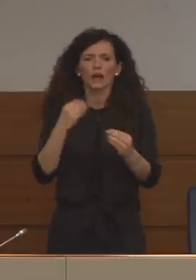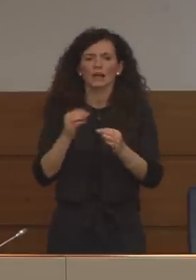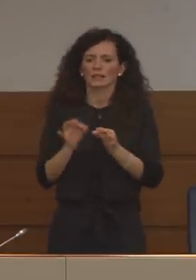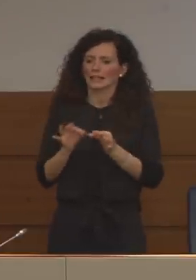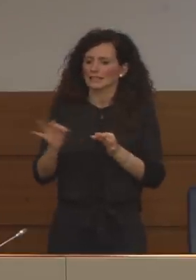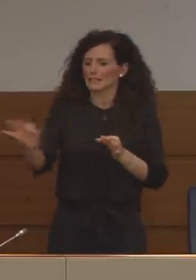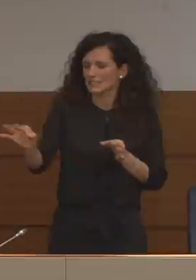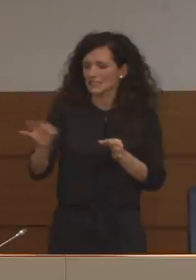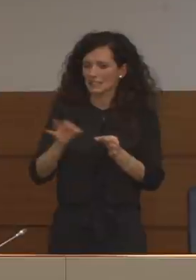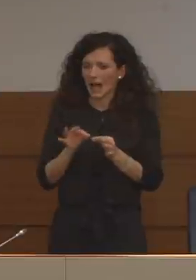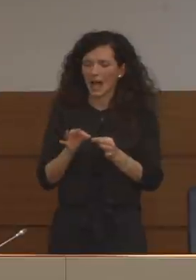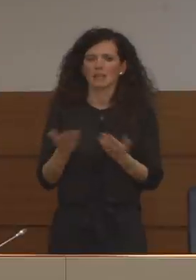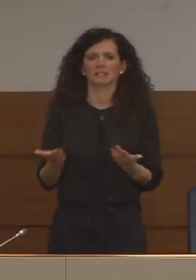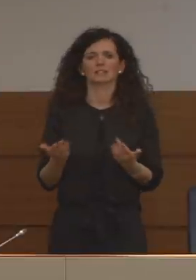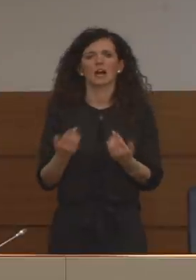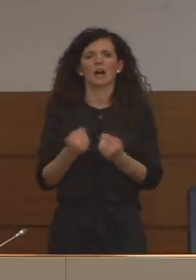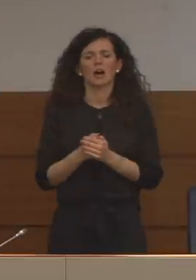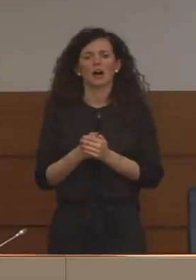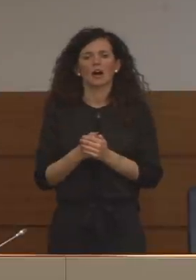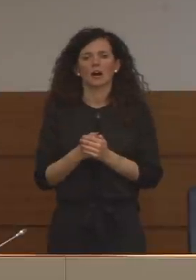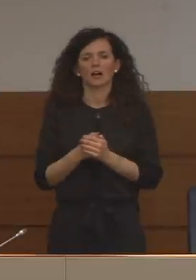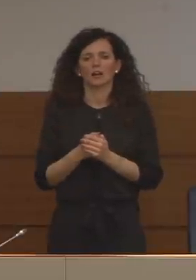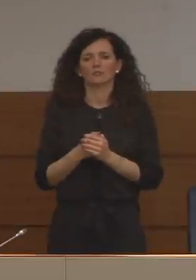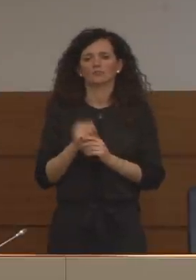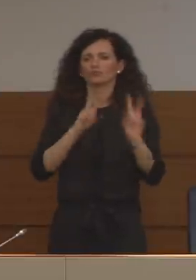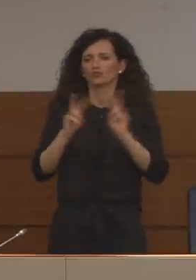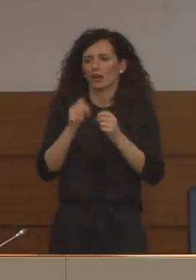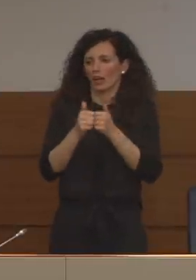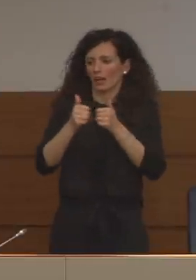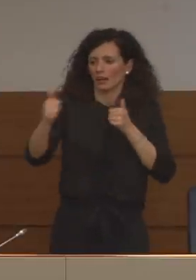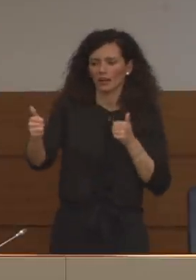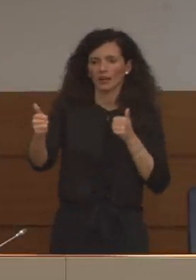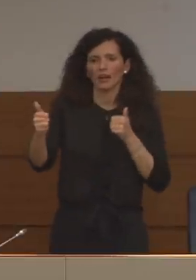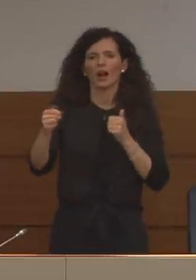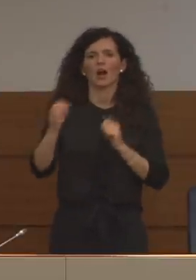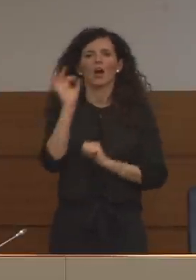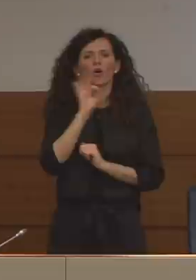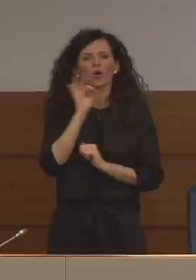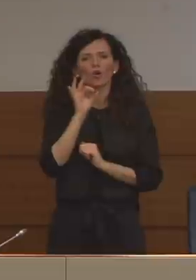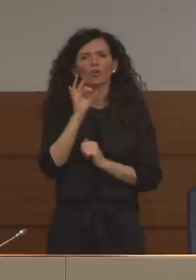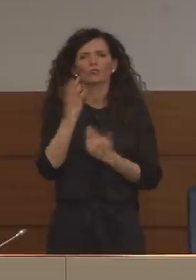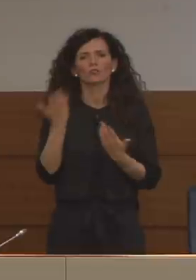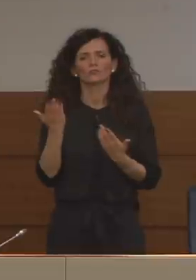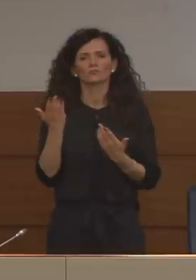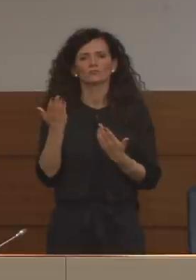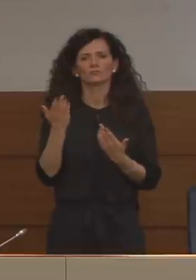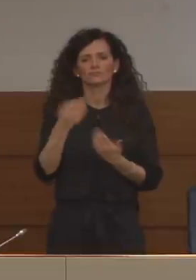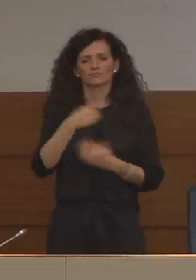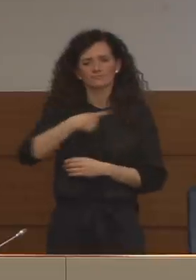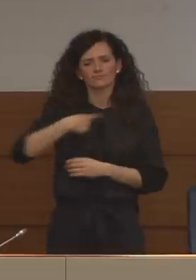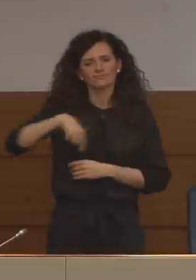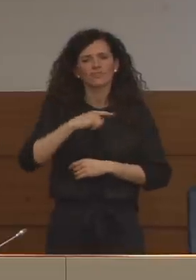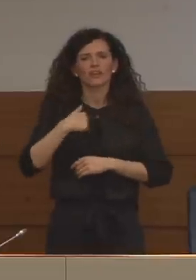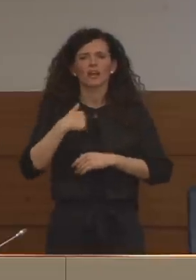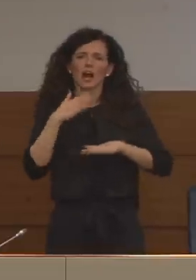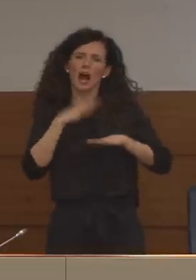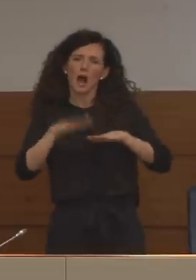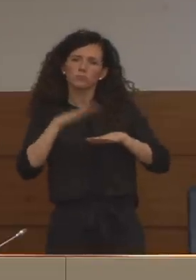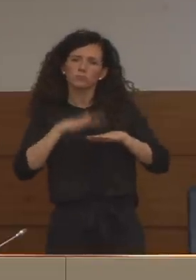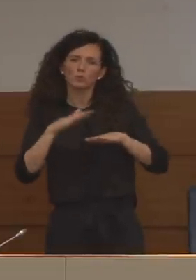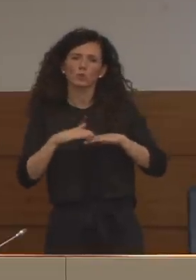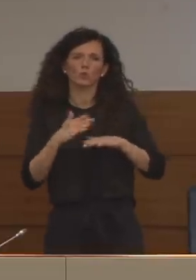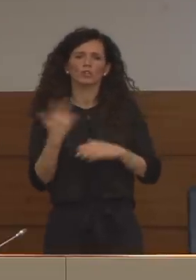sul bisogno di abbandonare anche quelle che sono nostre consuetudini e